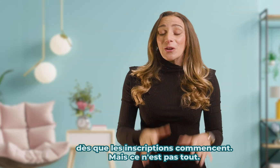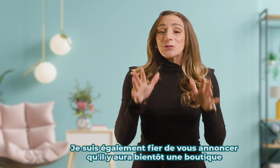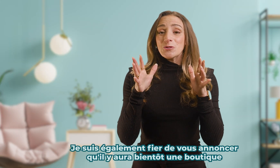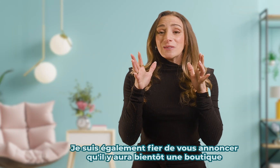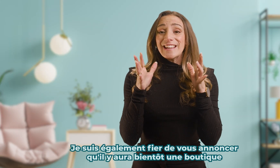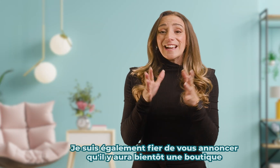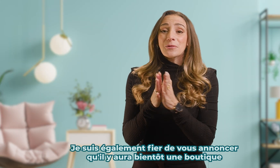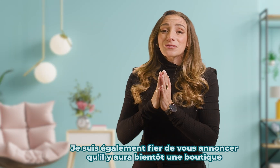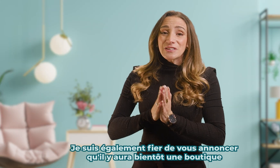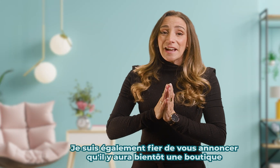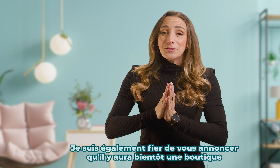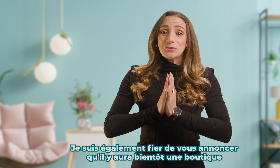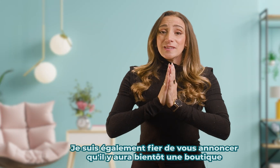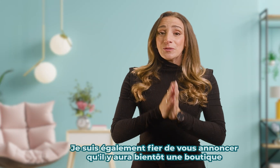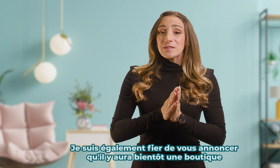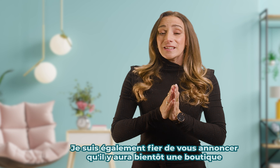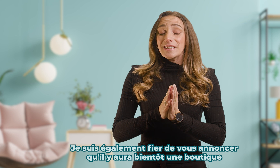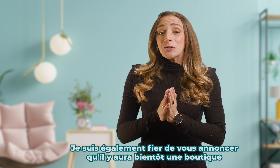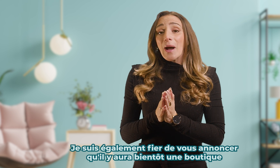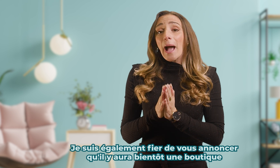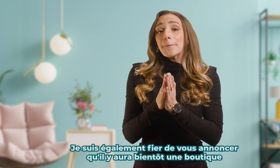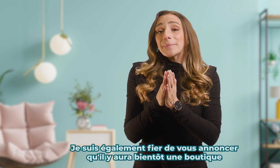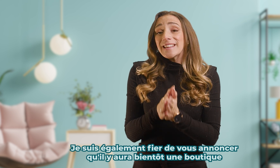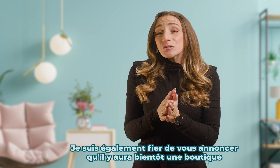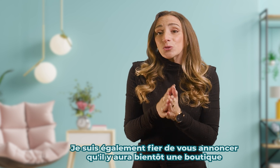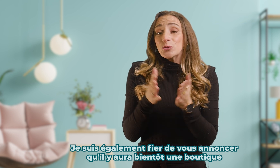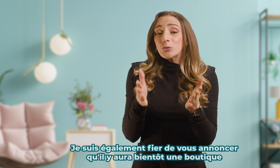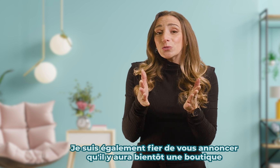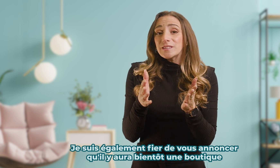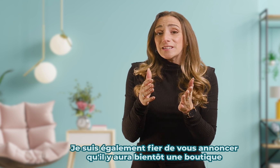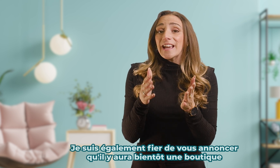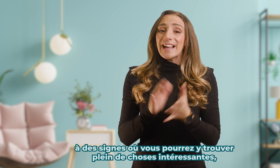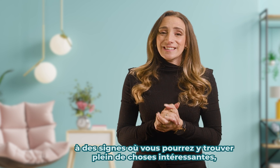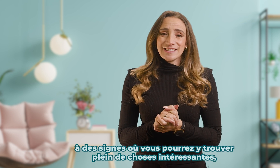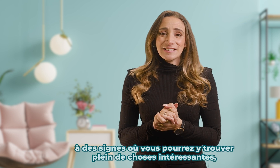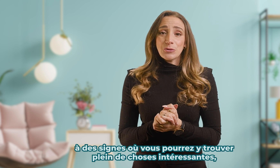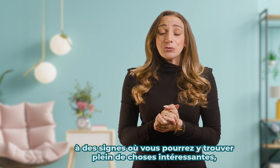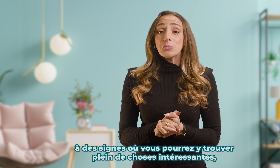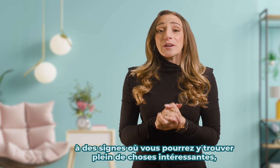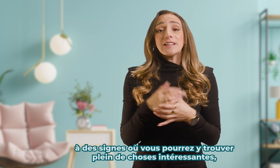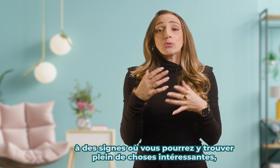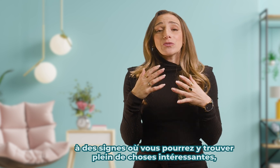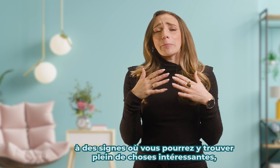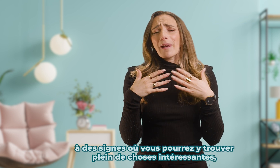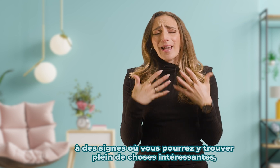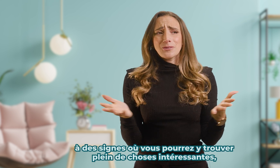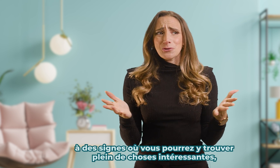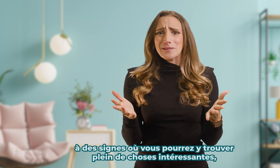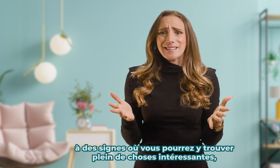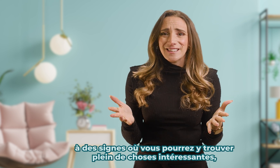Je suis également fière de vous annoncer qu'il y aura bientôt une boutique à des signes où vous pourrez y trouver plein de choses